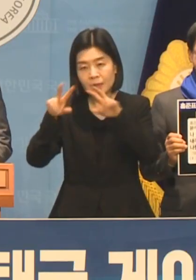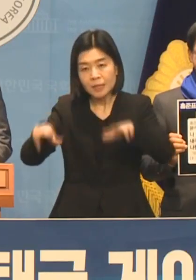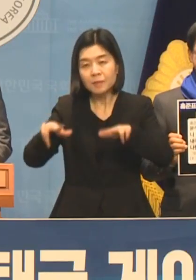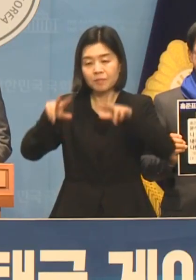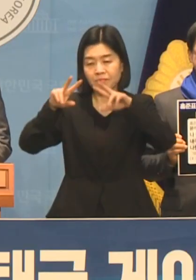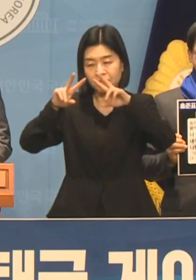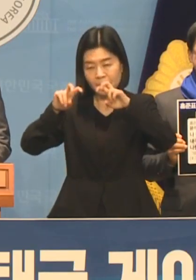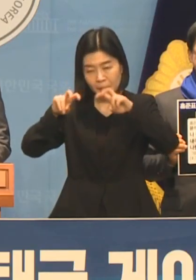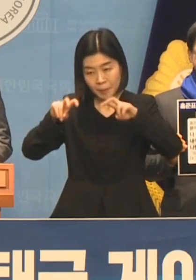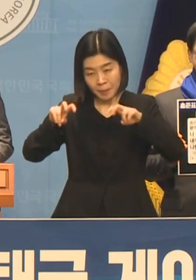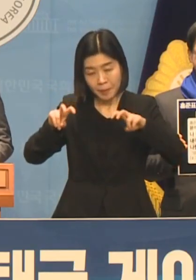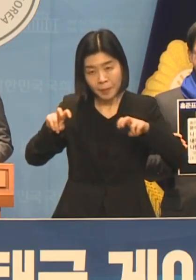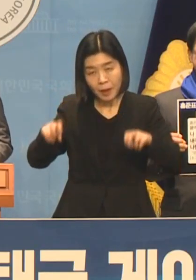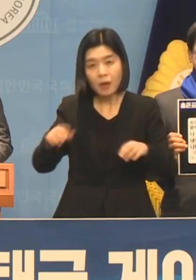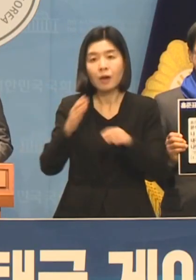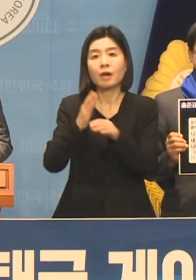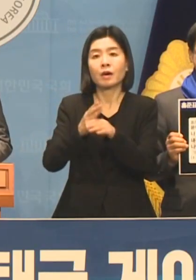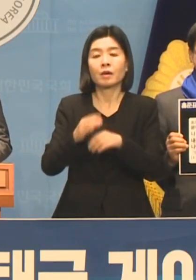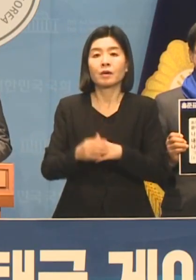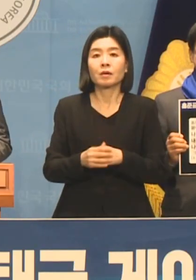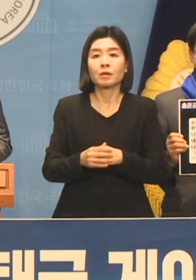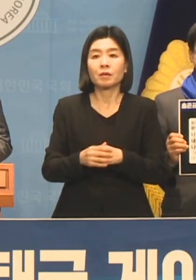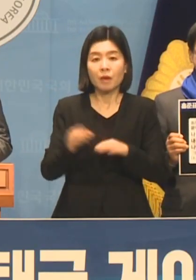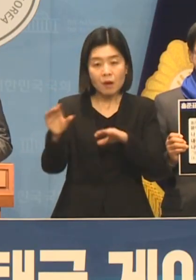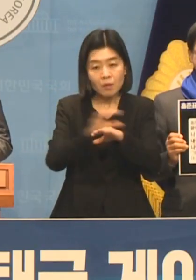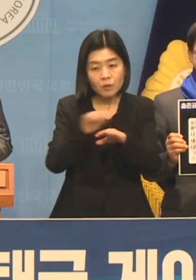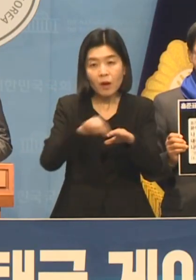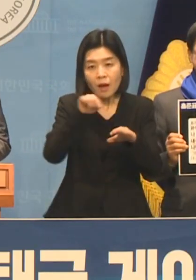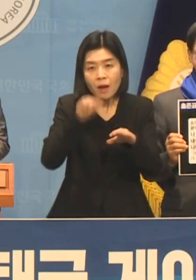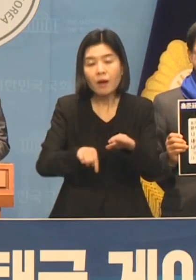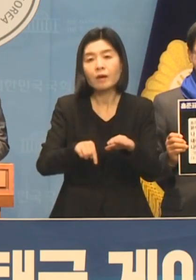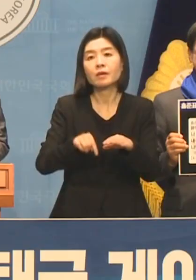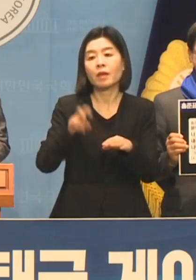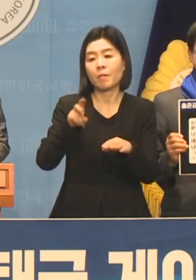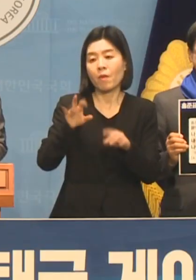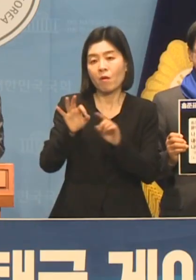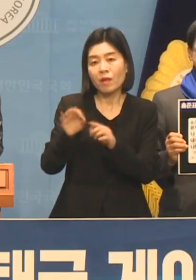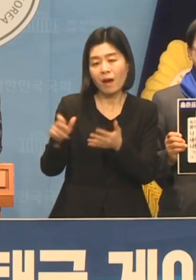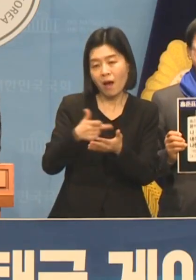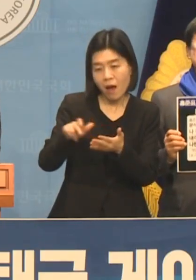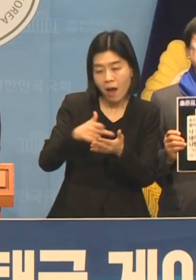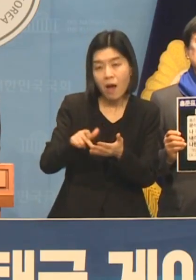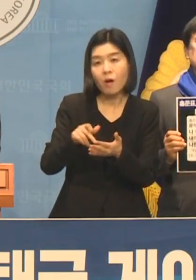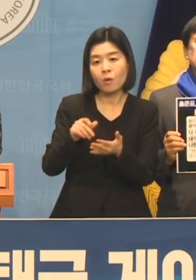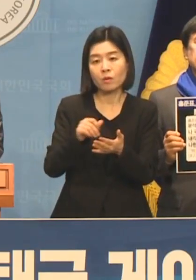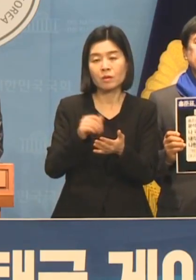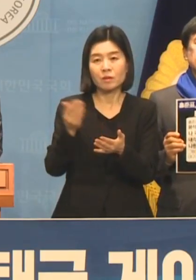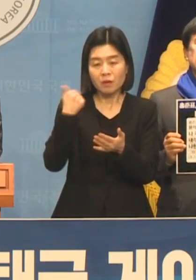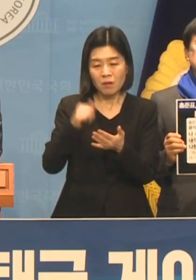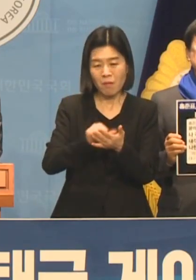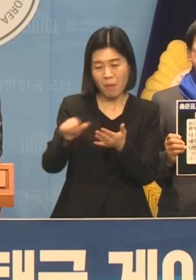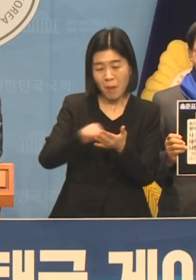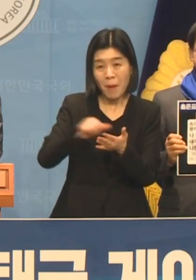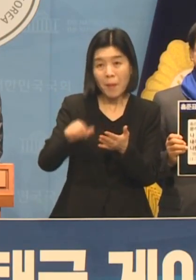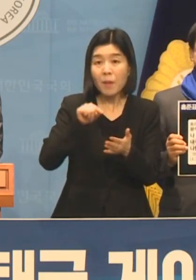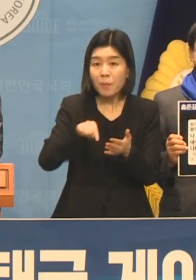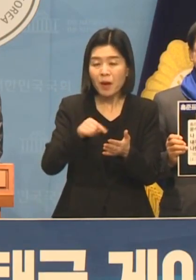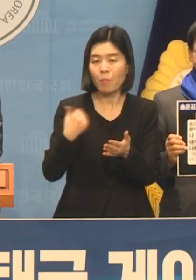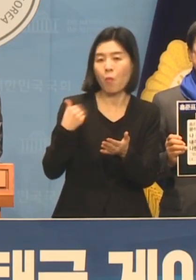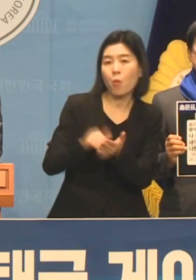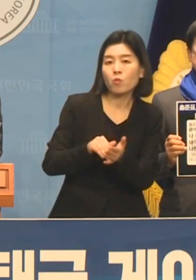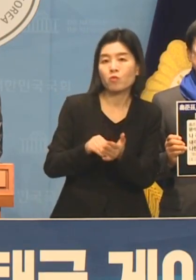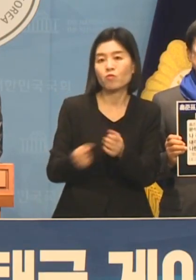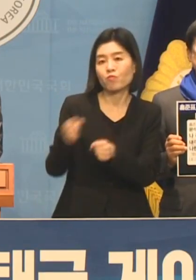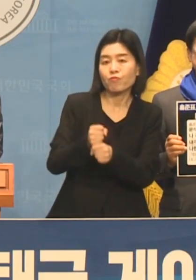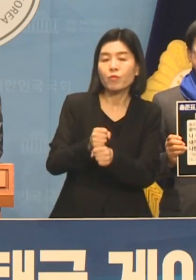있다고 합니다. 여기에는 삭제됐던 명 씨의 카카오톡과 텔레그램 등 메신저 대화 내역 그리고 명 씨에게